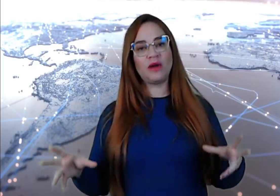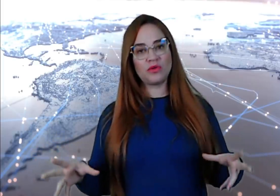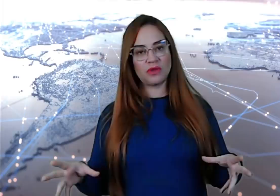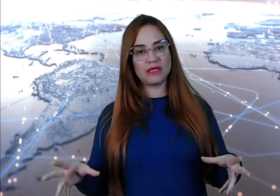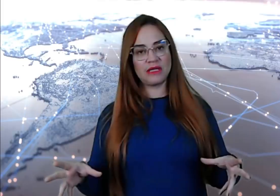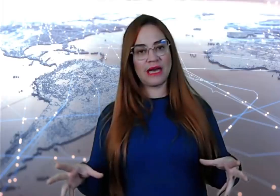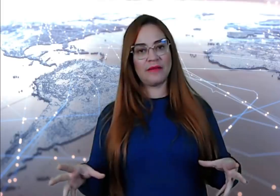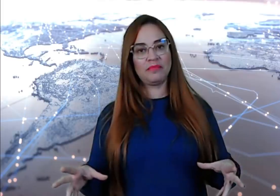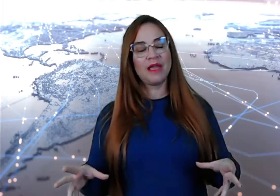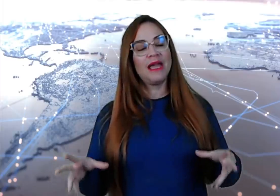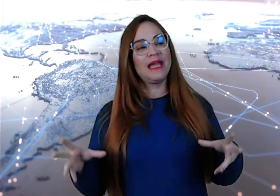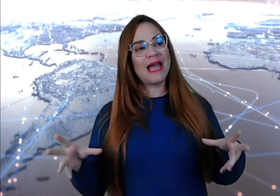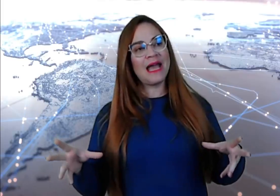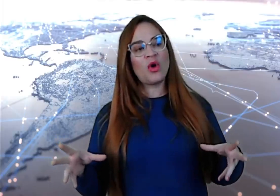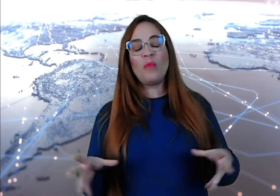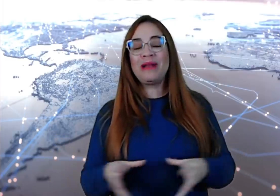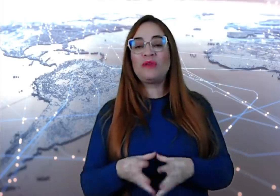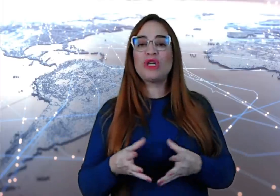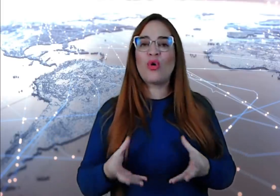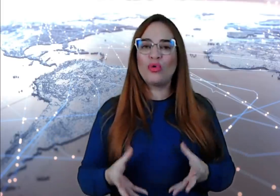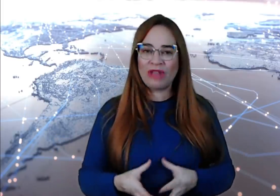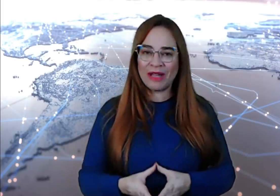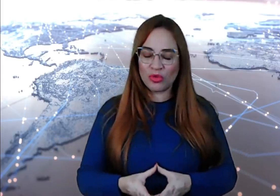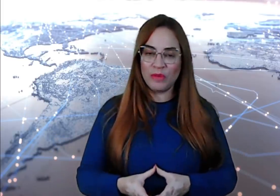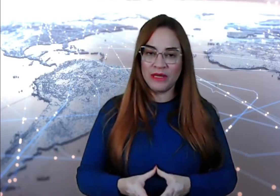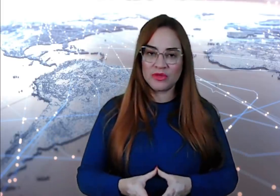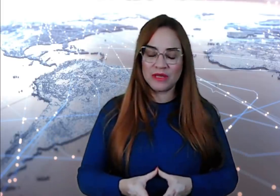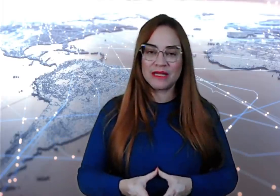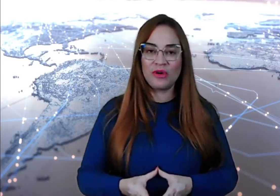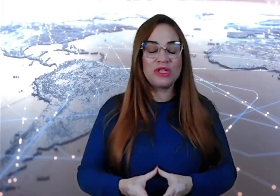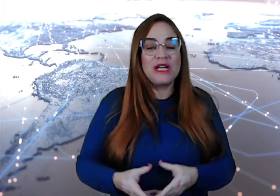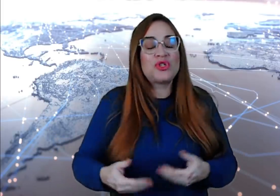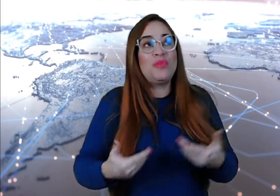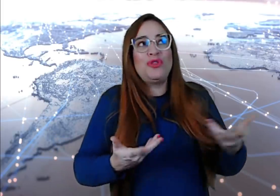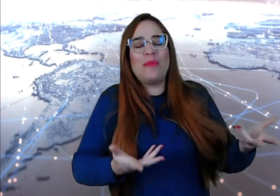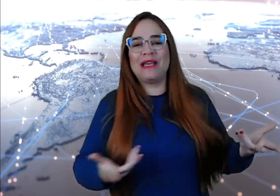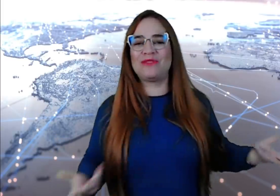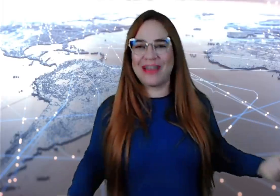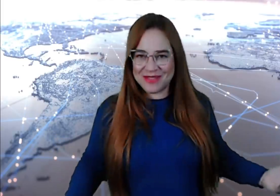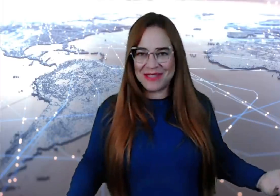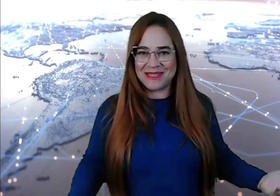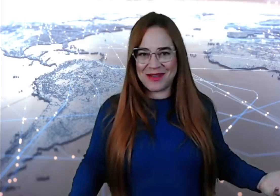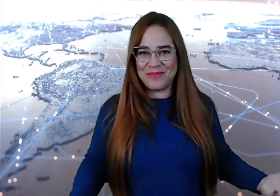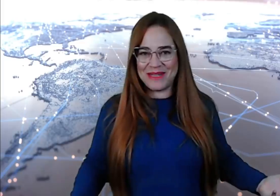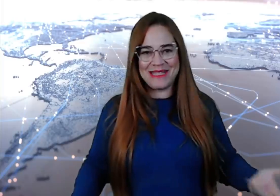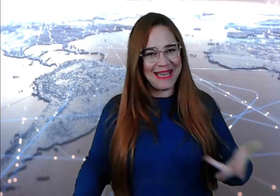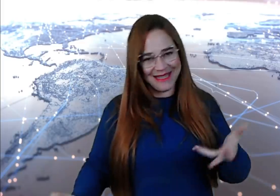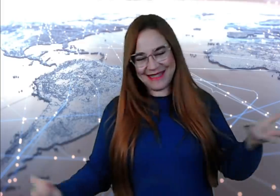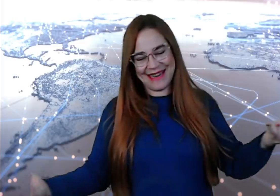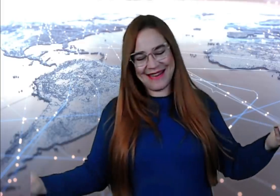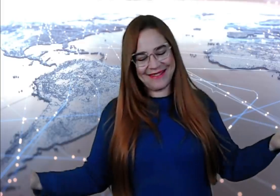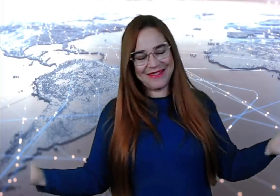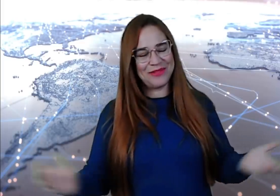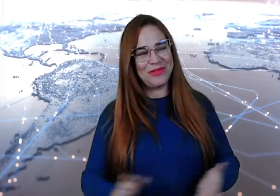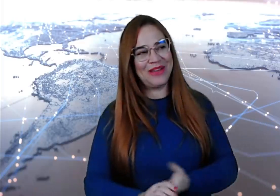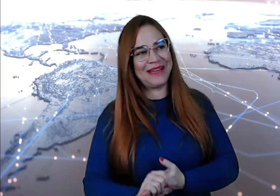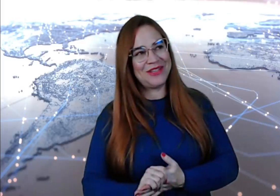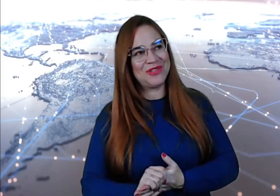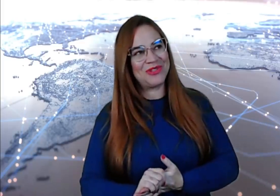recusou a assinar. E aí, como ele não tinha contato com o ministro da Saúde, ele achou muito mais fácil acessar o presidente. Claro, todo mundo acreditou, né?